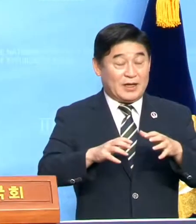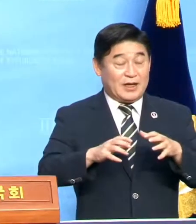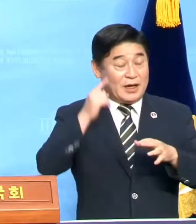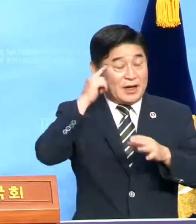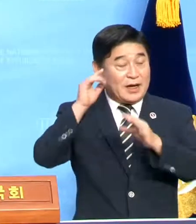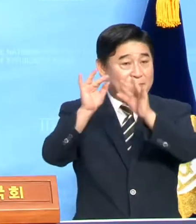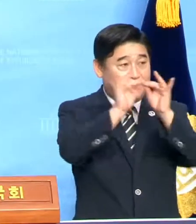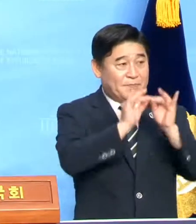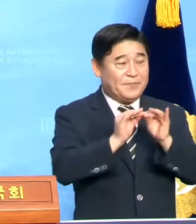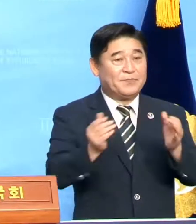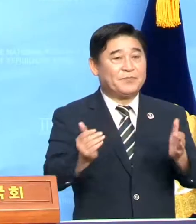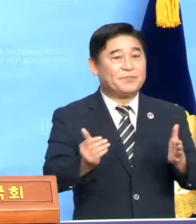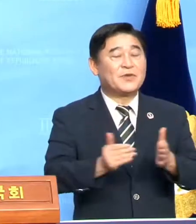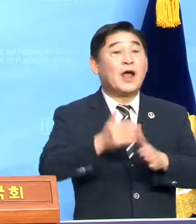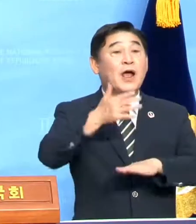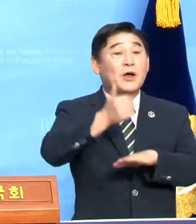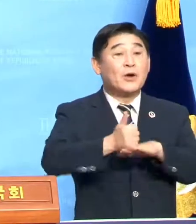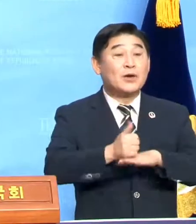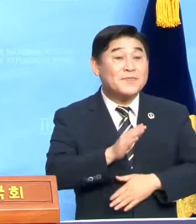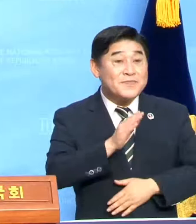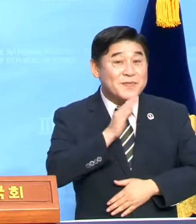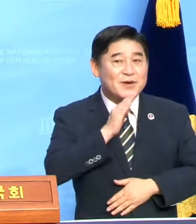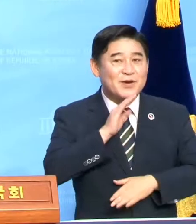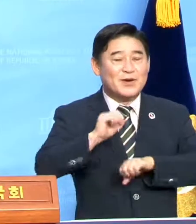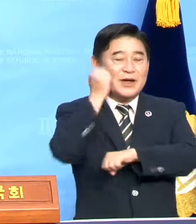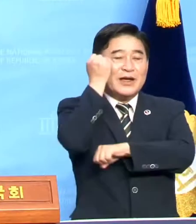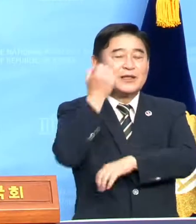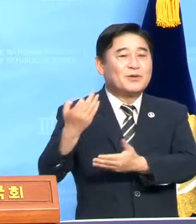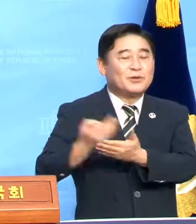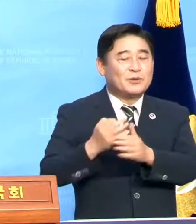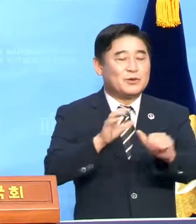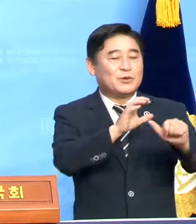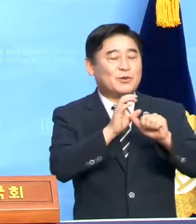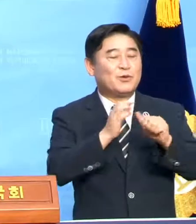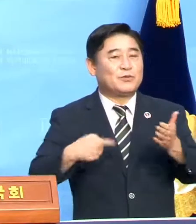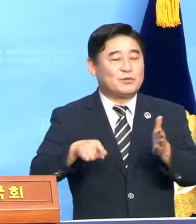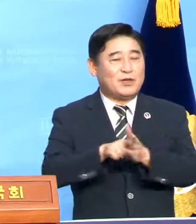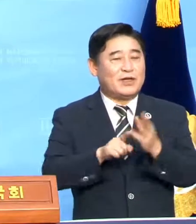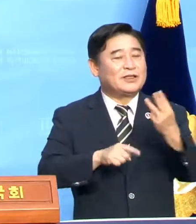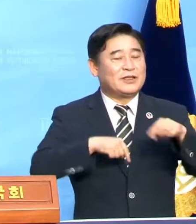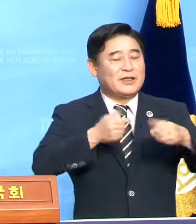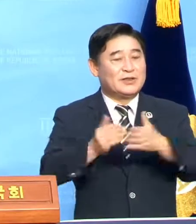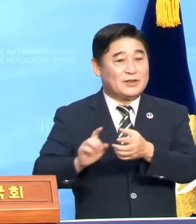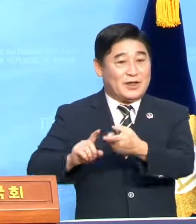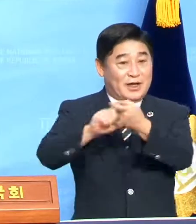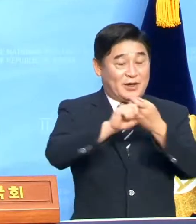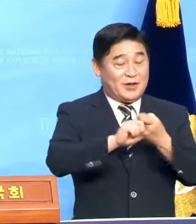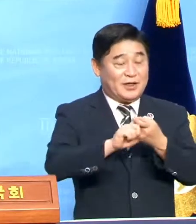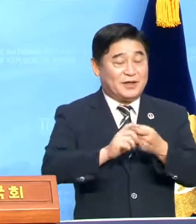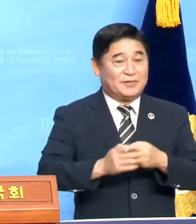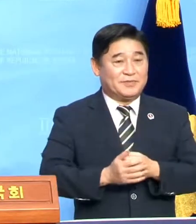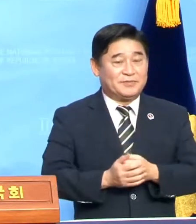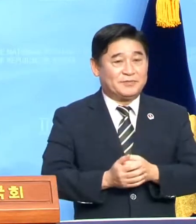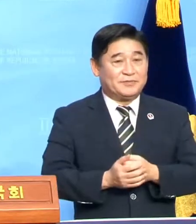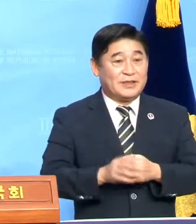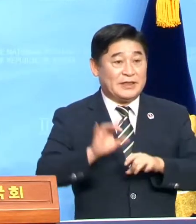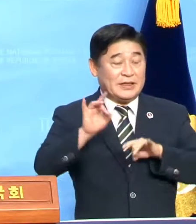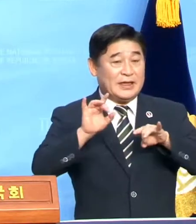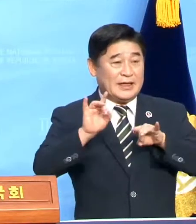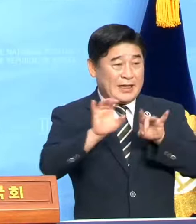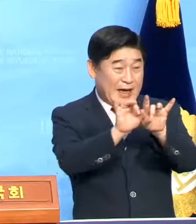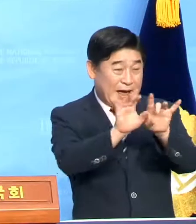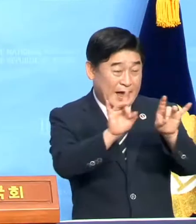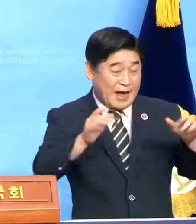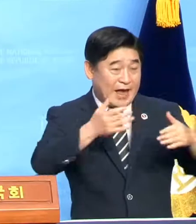공감했습니다 그 결과가 바로 기본소득 도입을 위한 3개 정당 연석회의 입니다 각각의